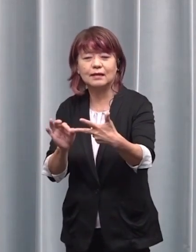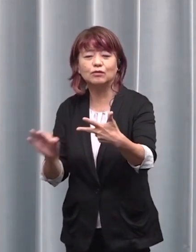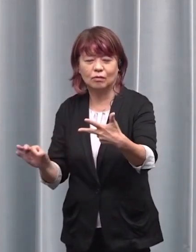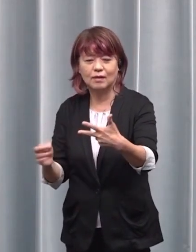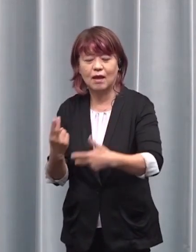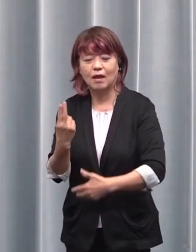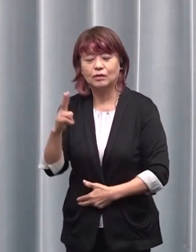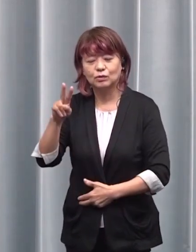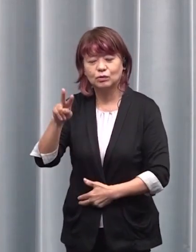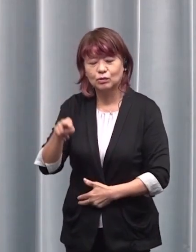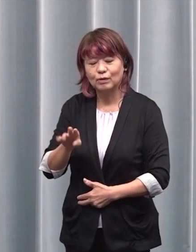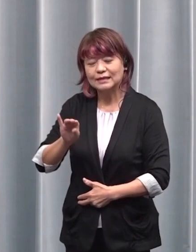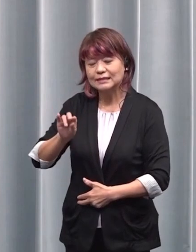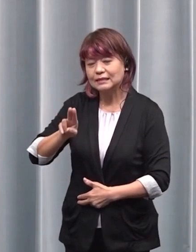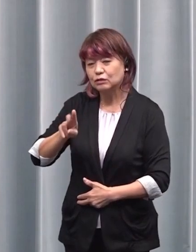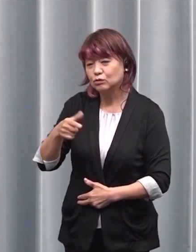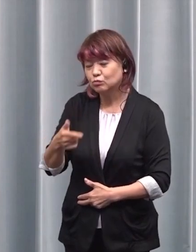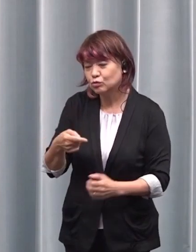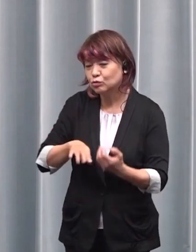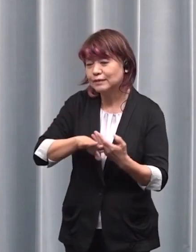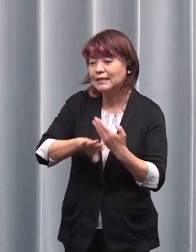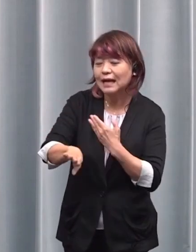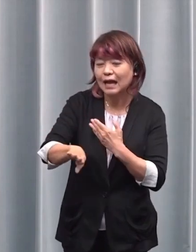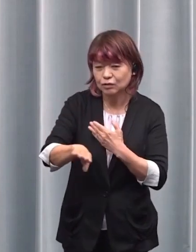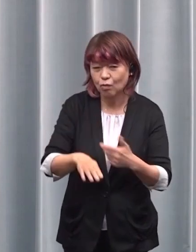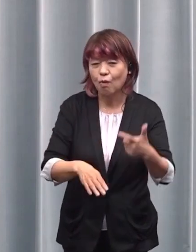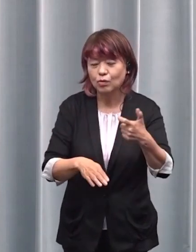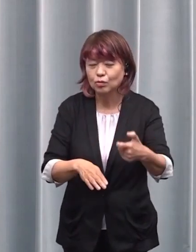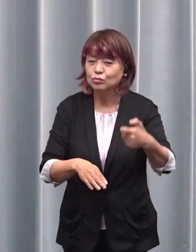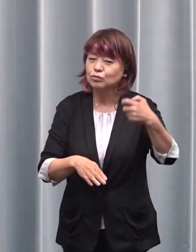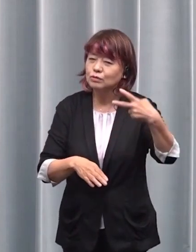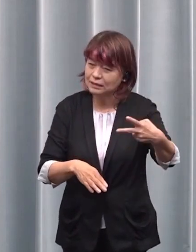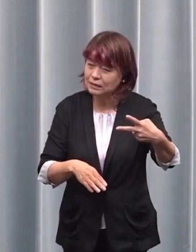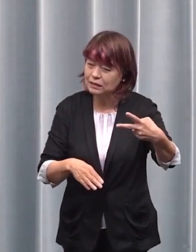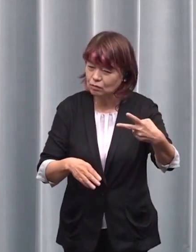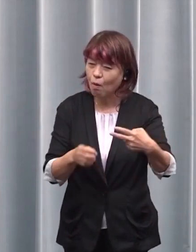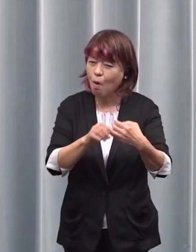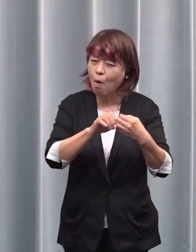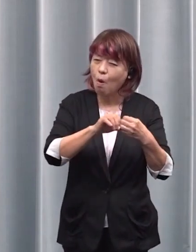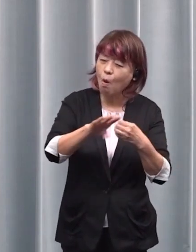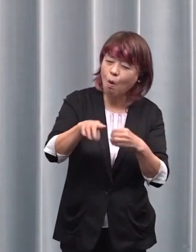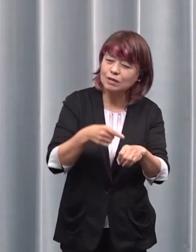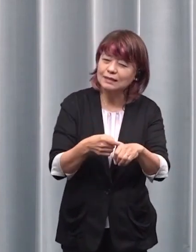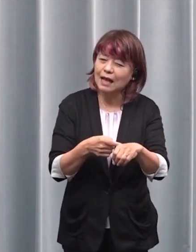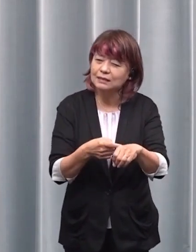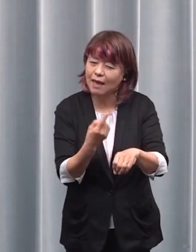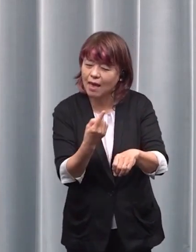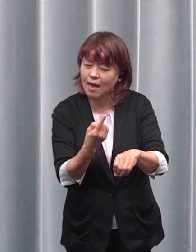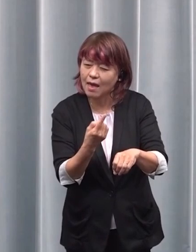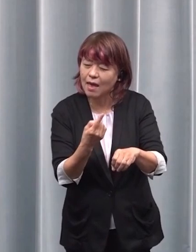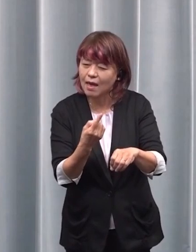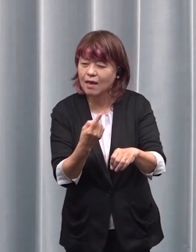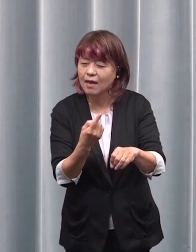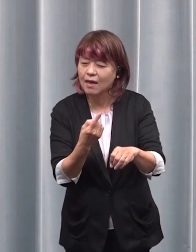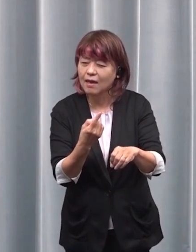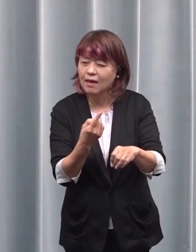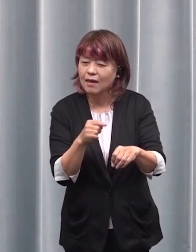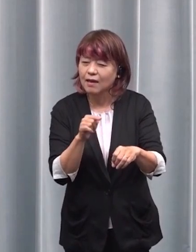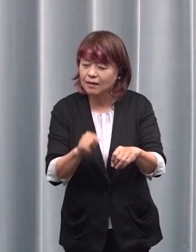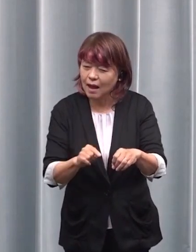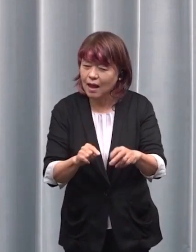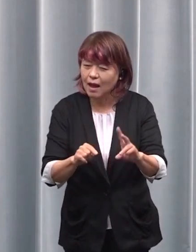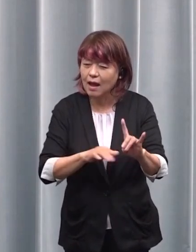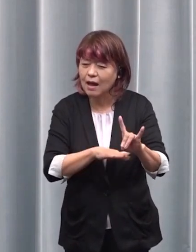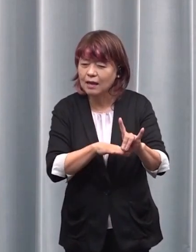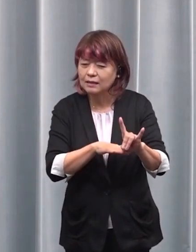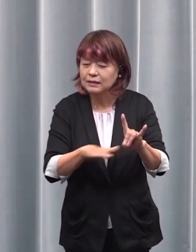リチウム以外の62の放射性、各種の、濃度が全体として基準排出基準を上回